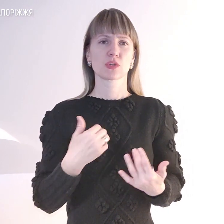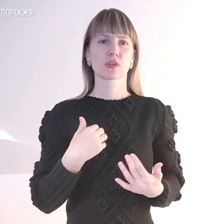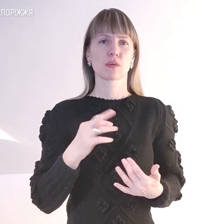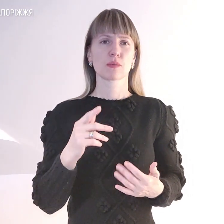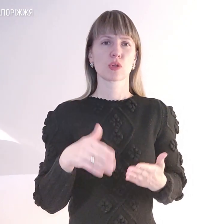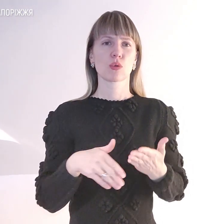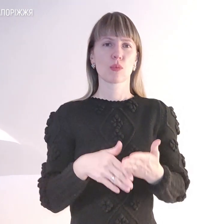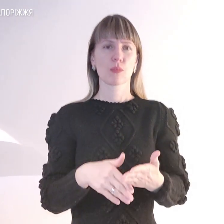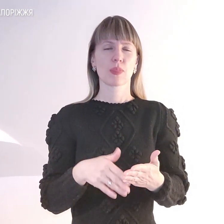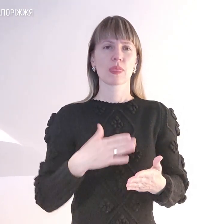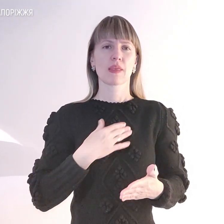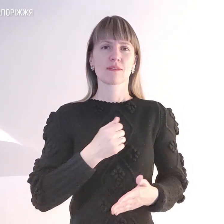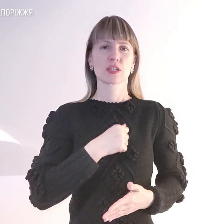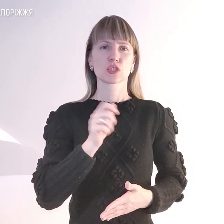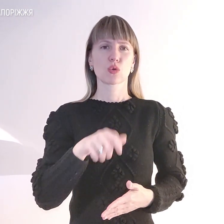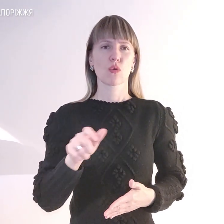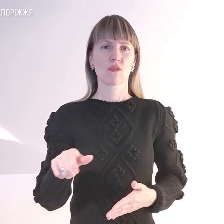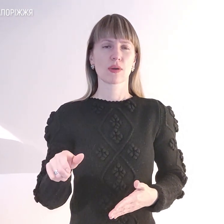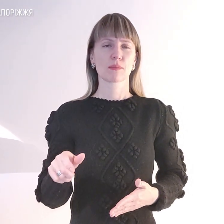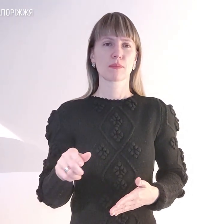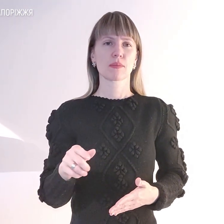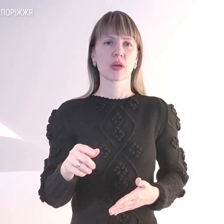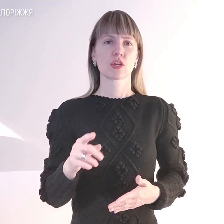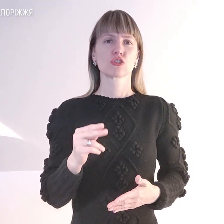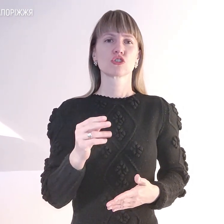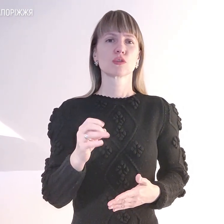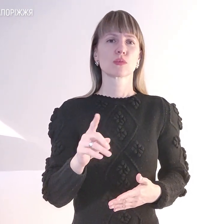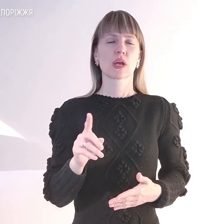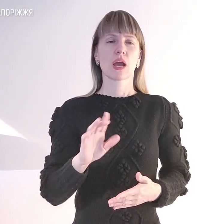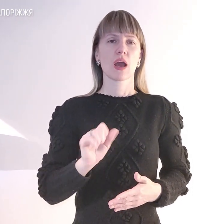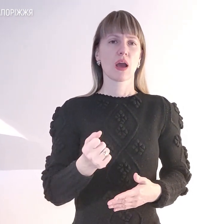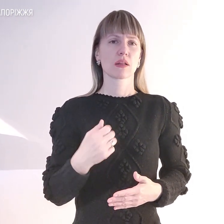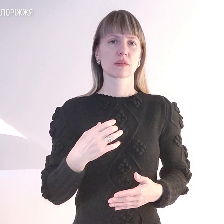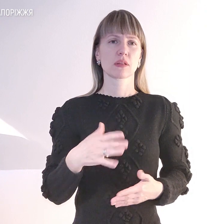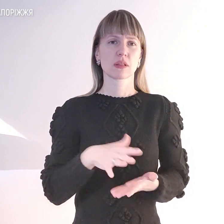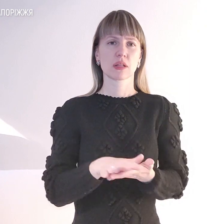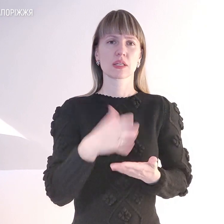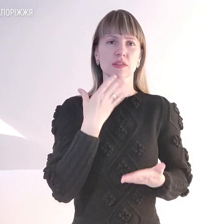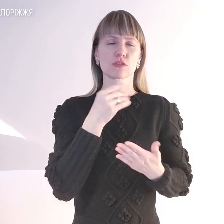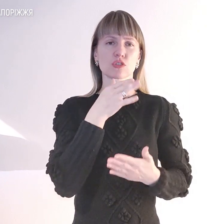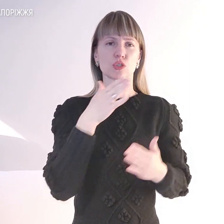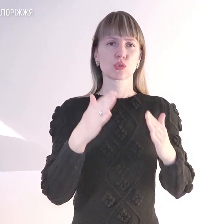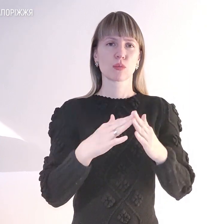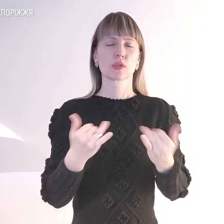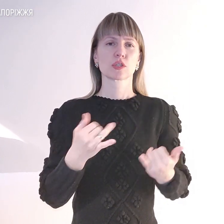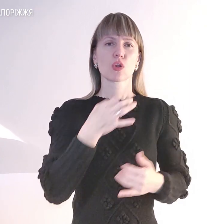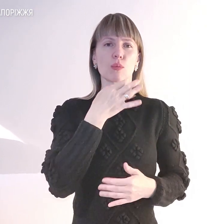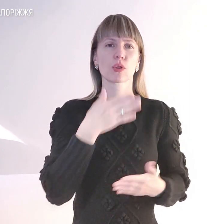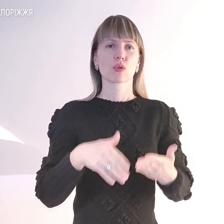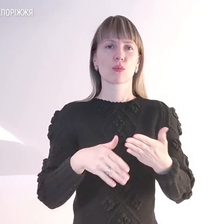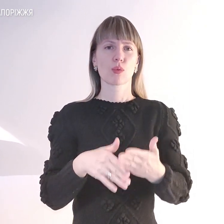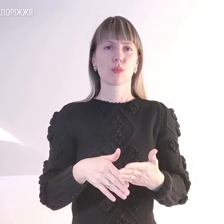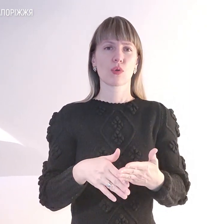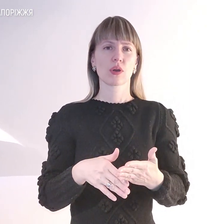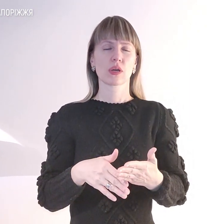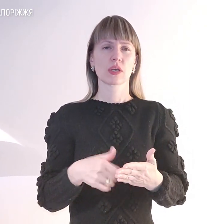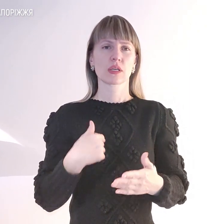допомогти нашим військовим хоч чимось, а не марнувати свій час вдома. Зараз люба допомога, я вважаю, що